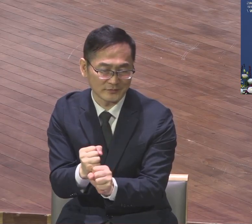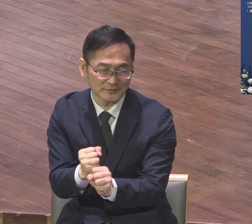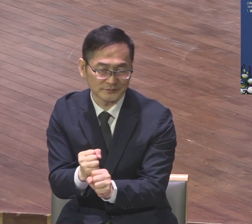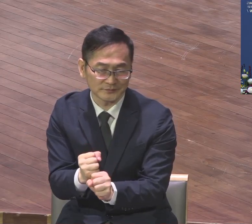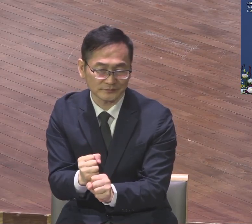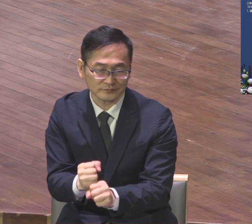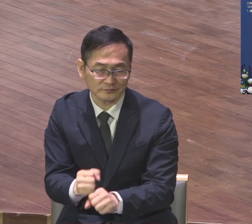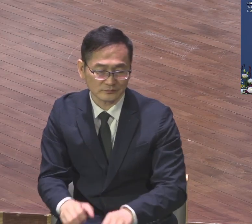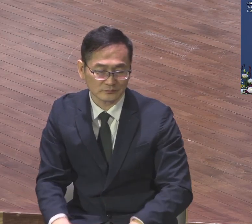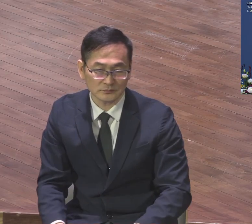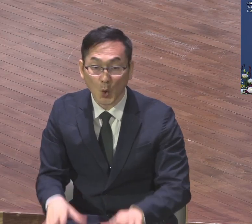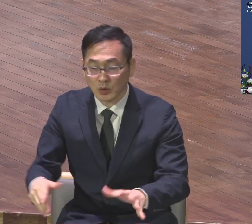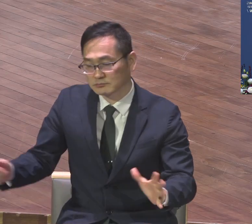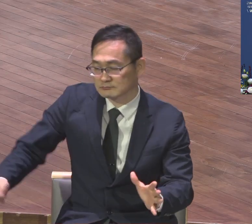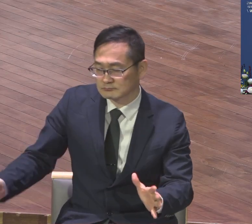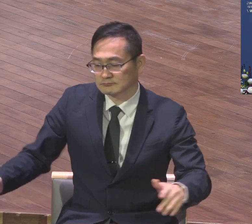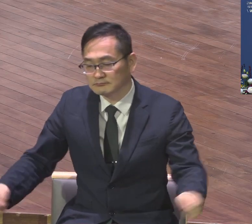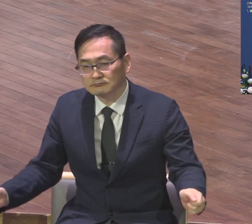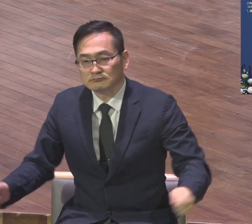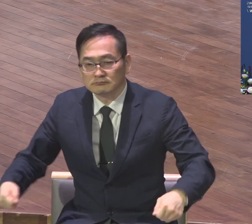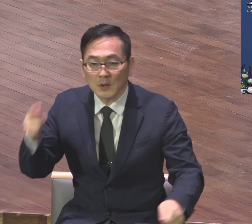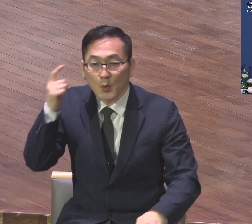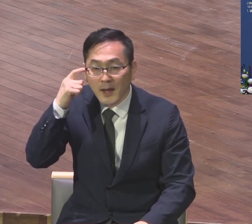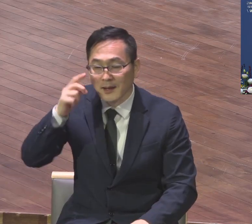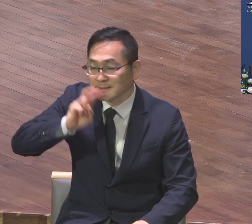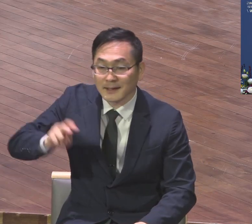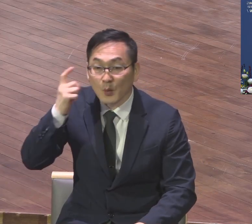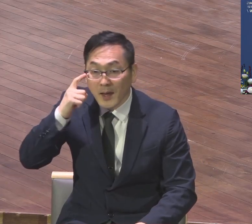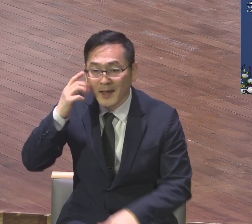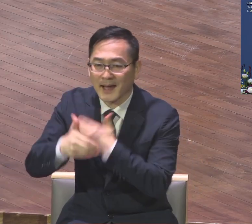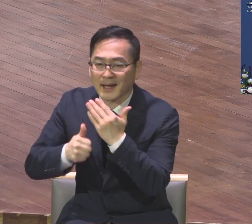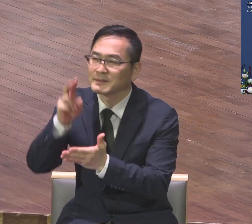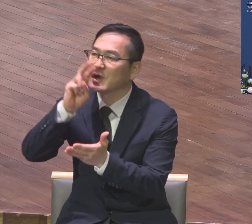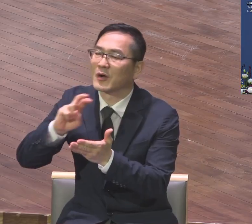왜 오늘 장구 쳤어요? 하나님을 높이려고.